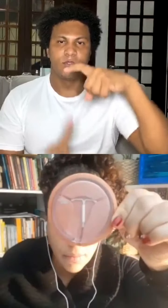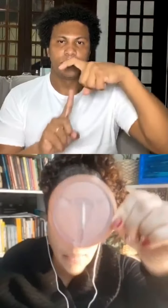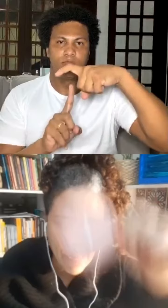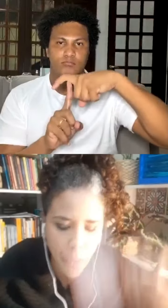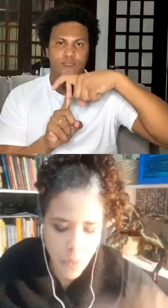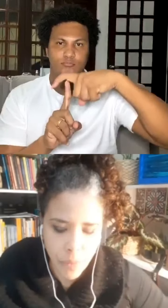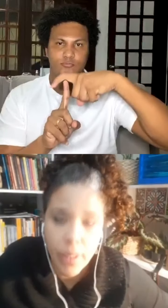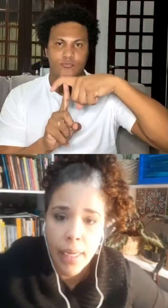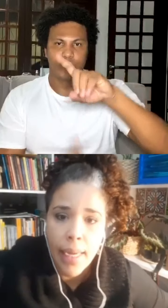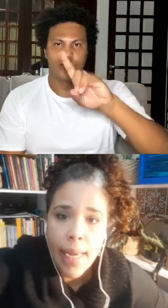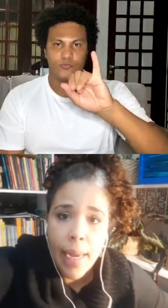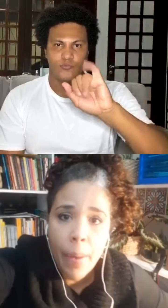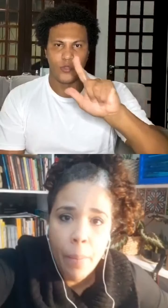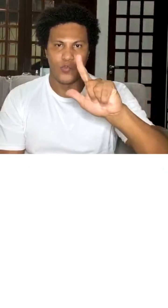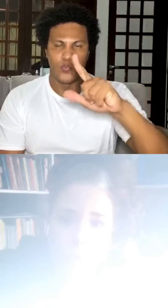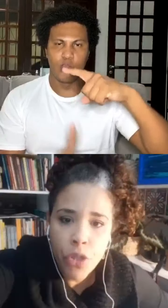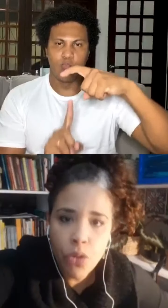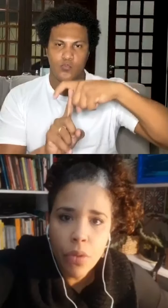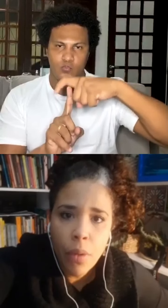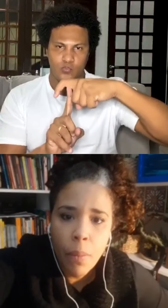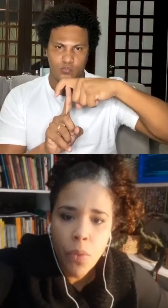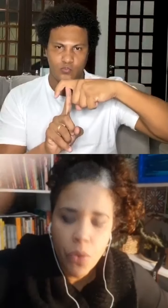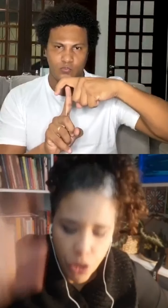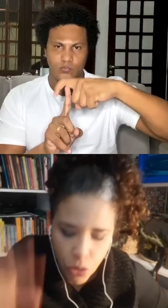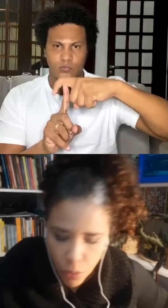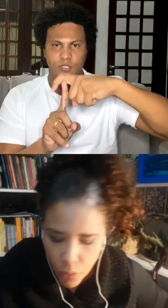Tá bom? Muito